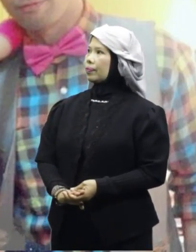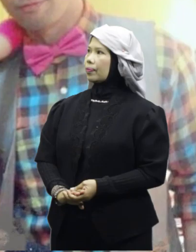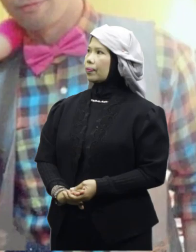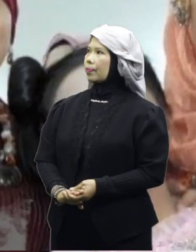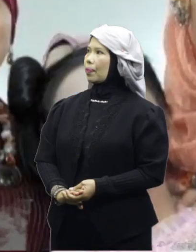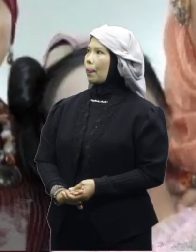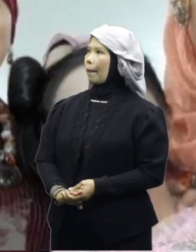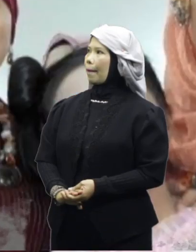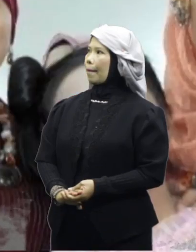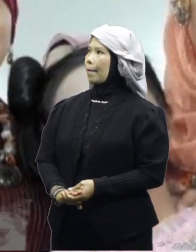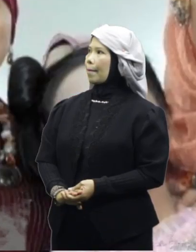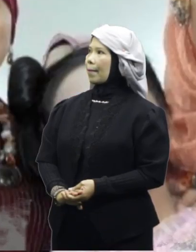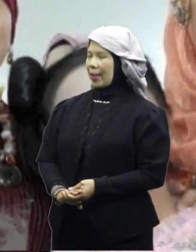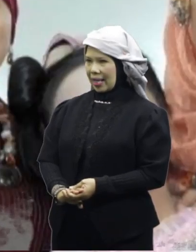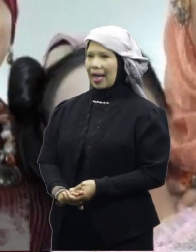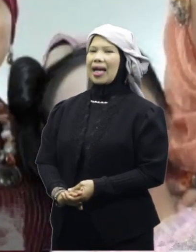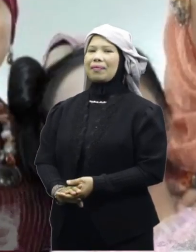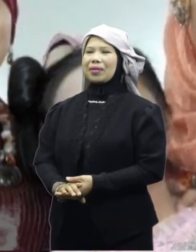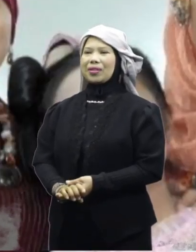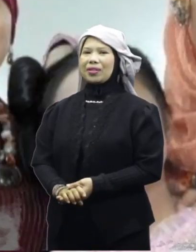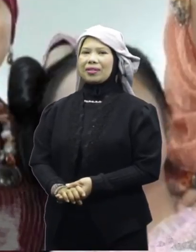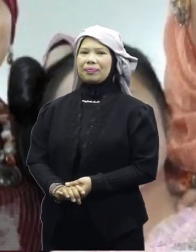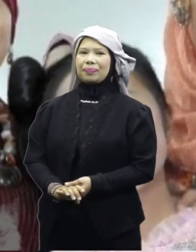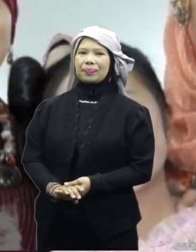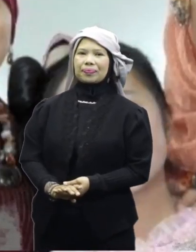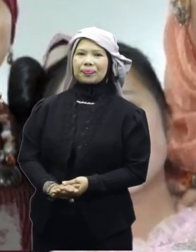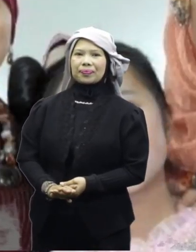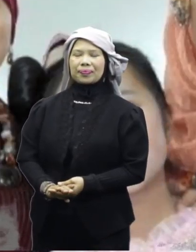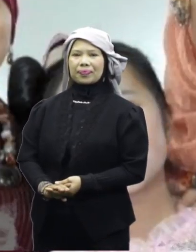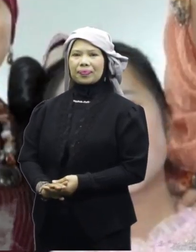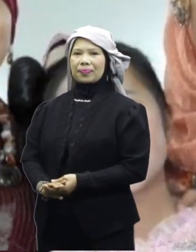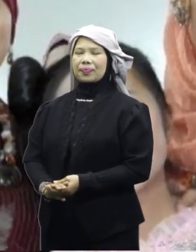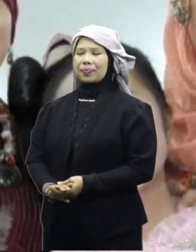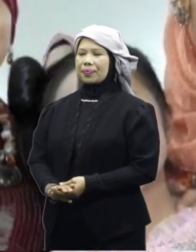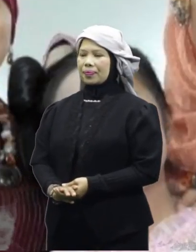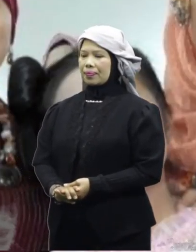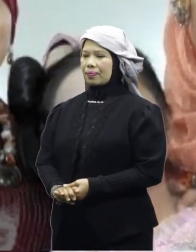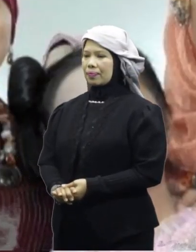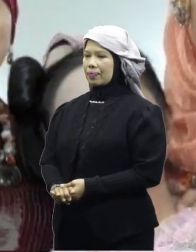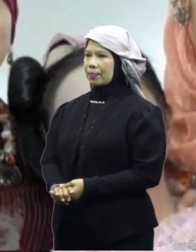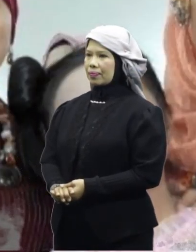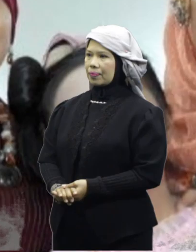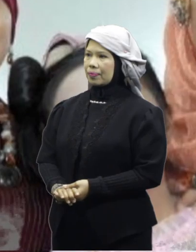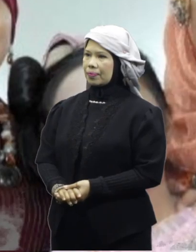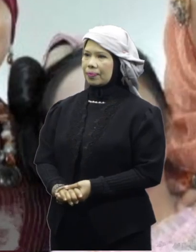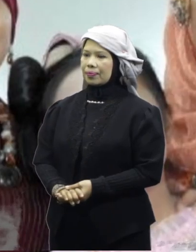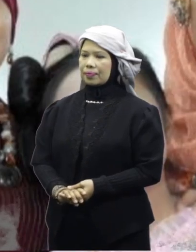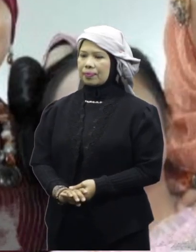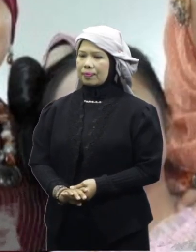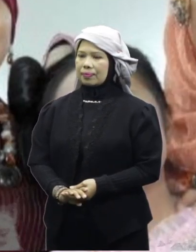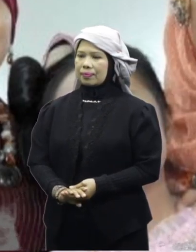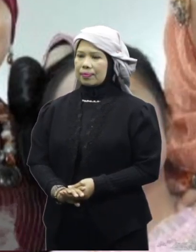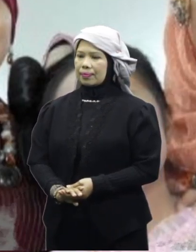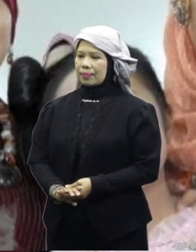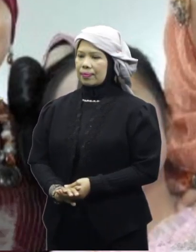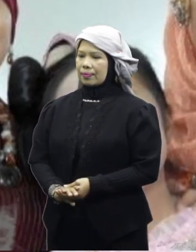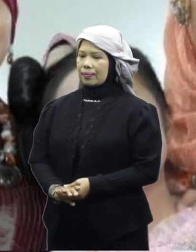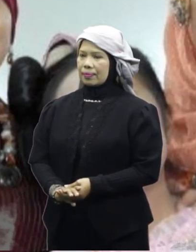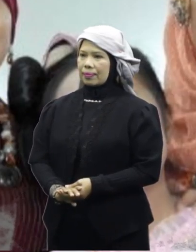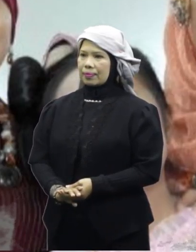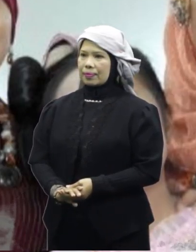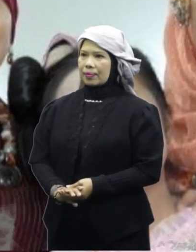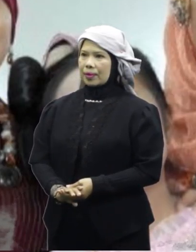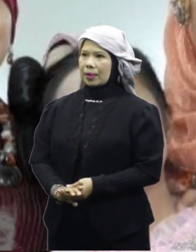bicara ini ya Teh, bicara trust pula ke Teh. Rata-rata teman-teman yang Teh ajak untuk kolaborasi itu sudah berapa